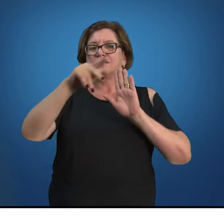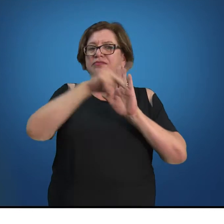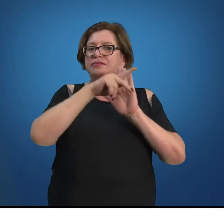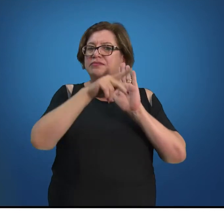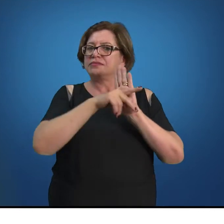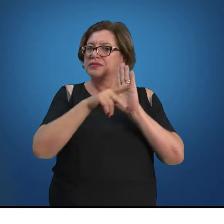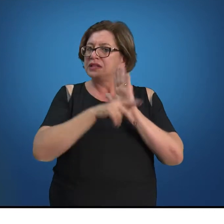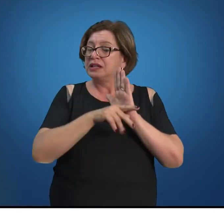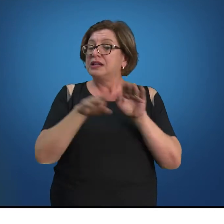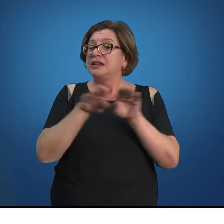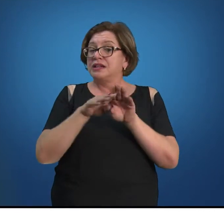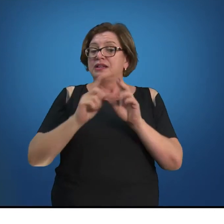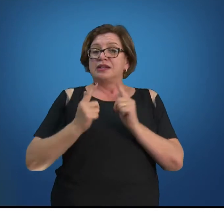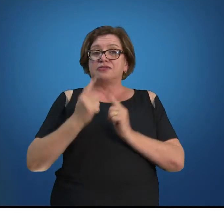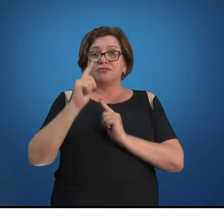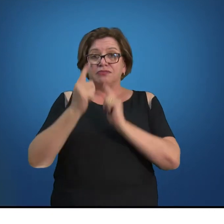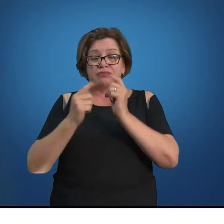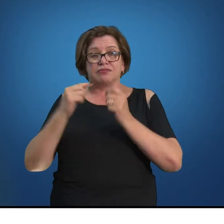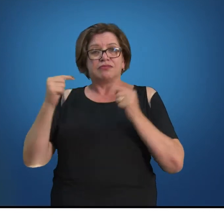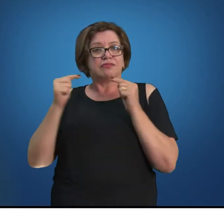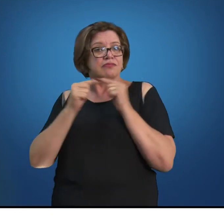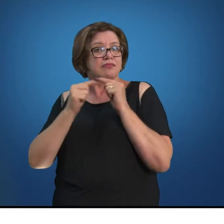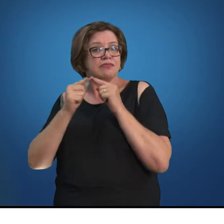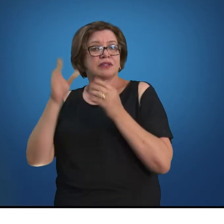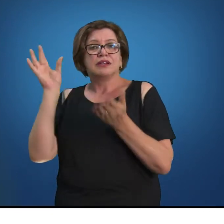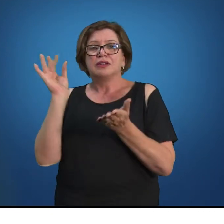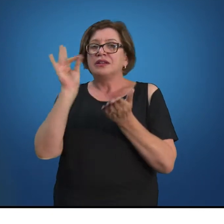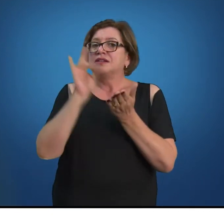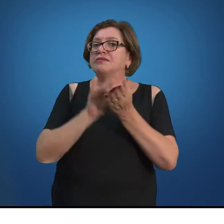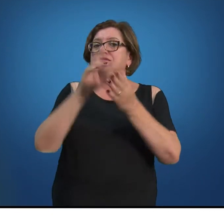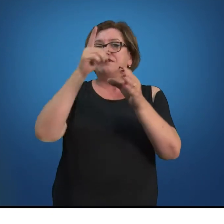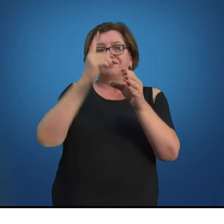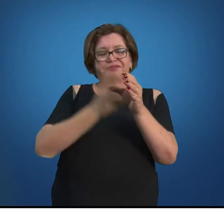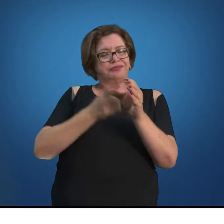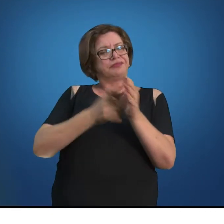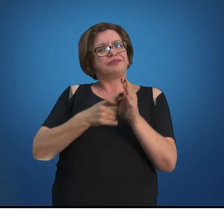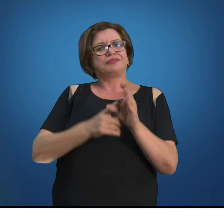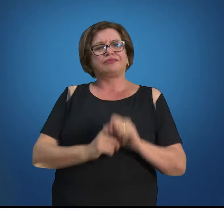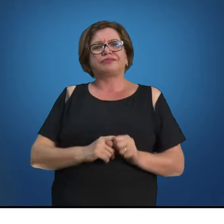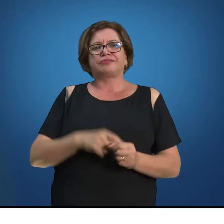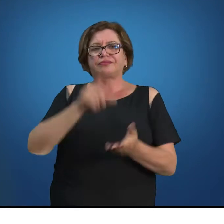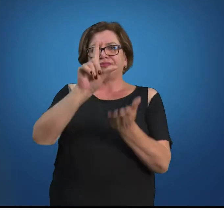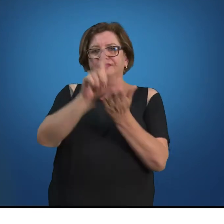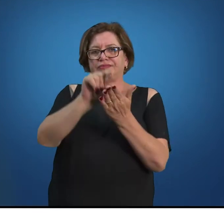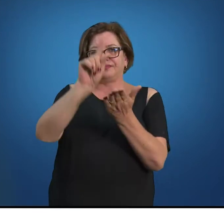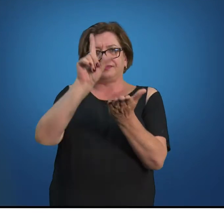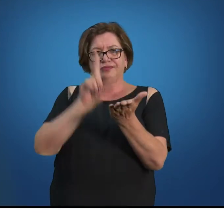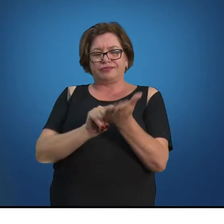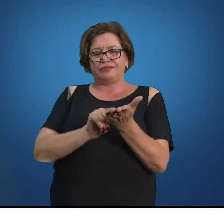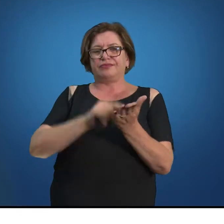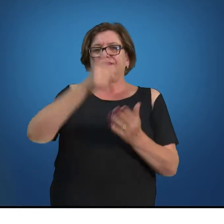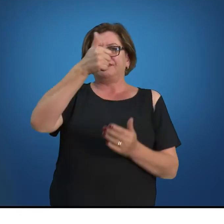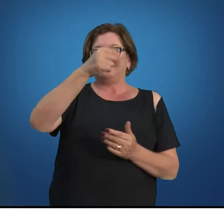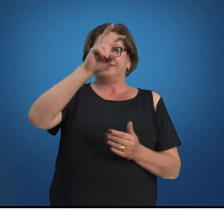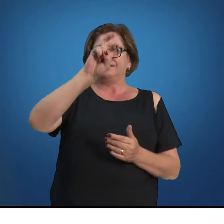gestão, que seja adequada à sua realidade municipal. No artigo 151,